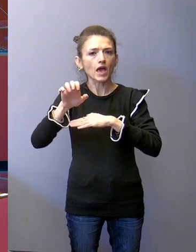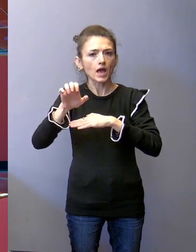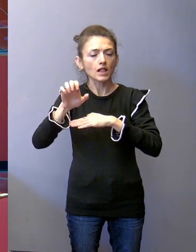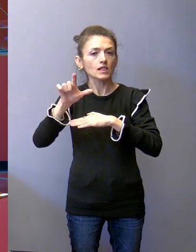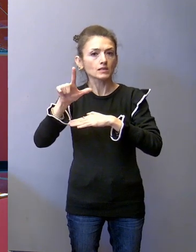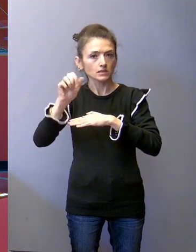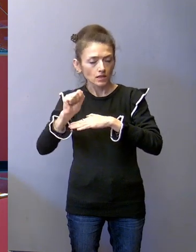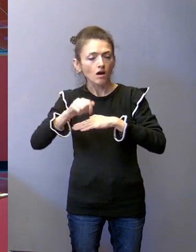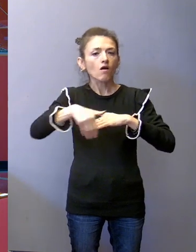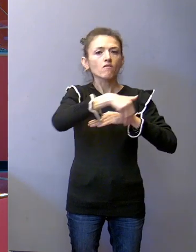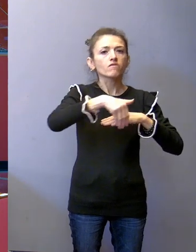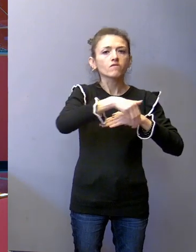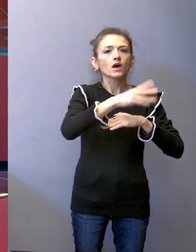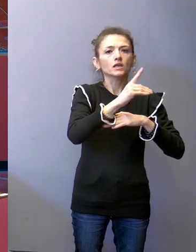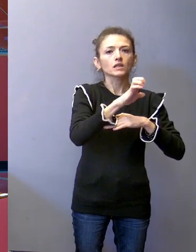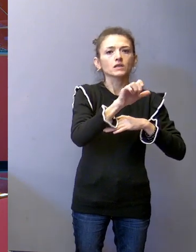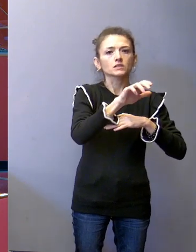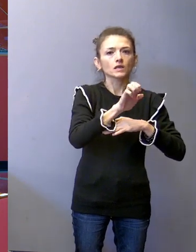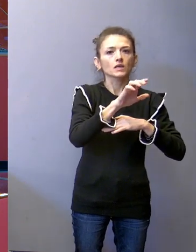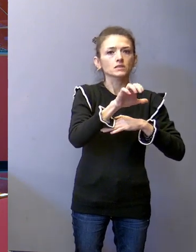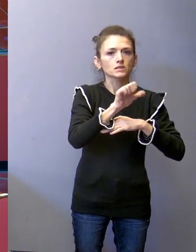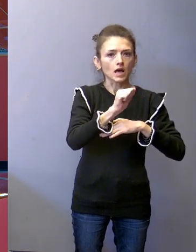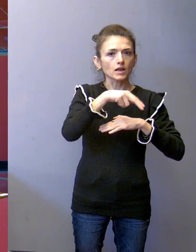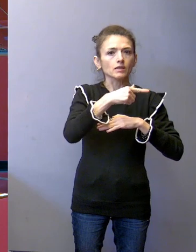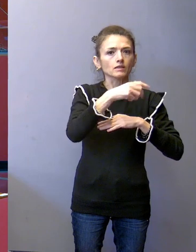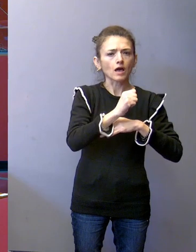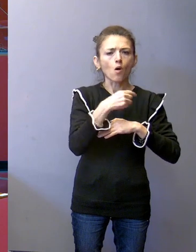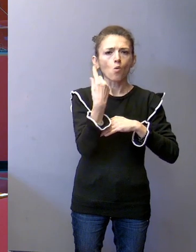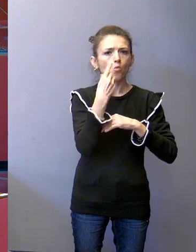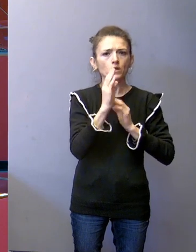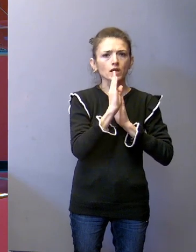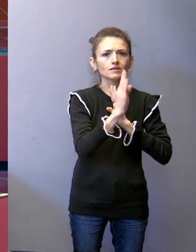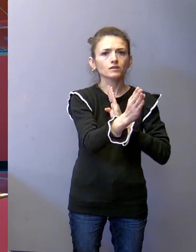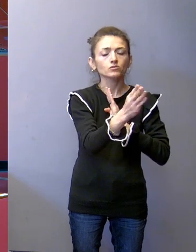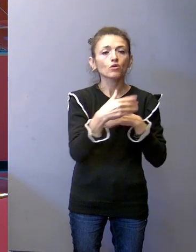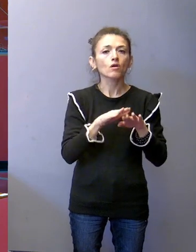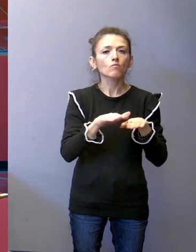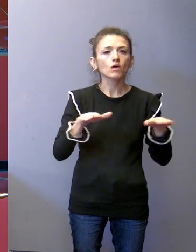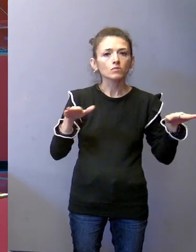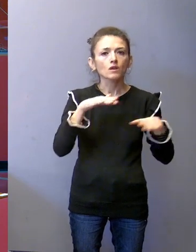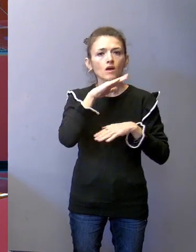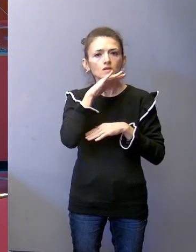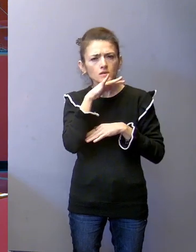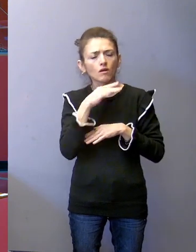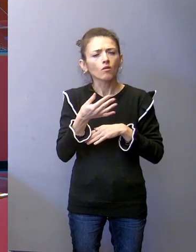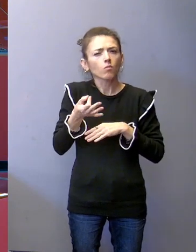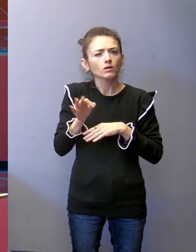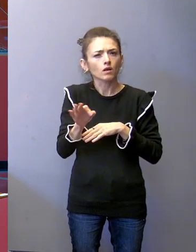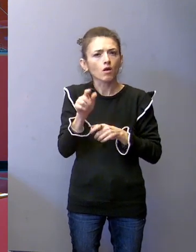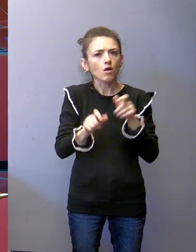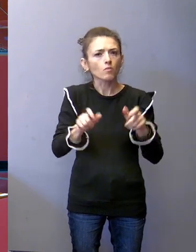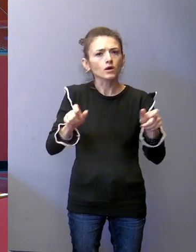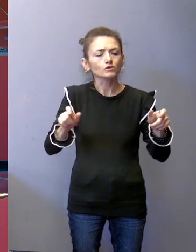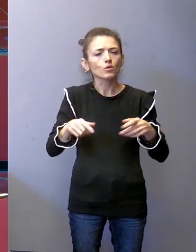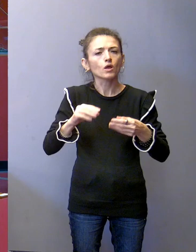una che ha un'unica direzione e che i bambini gli anziani e soprattutto le persone che hanno